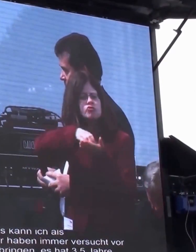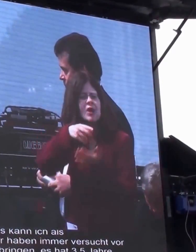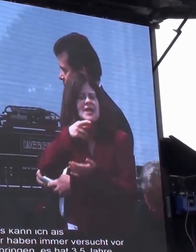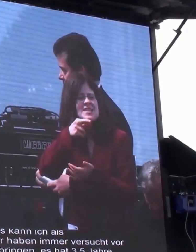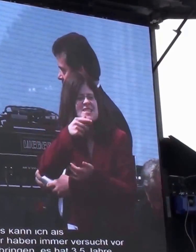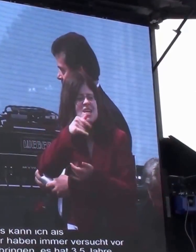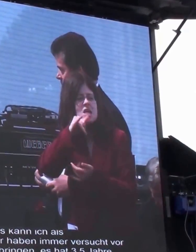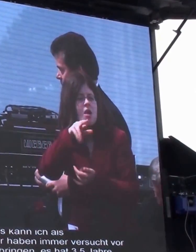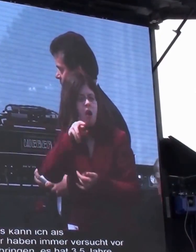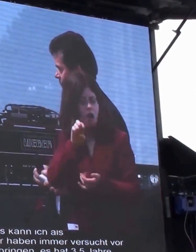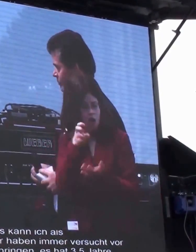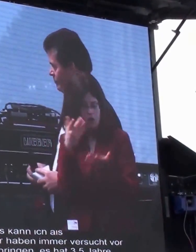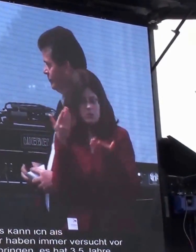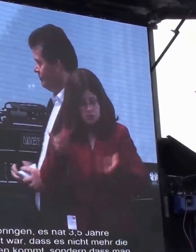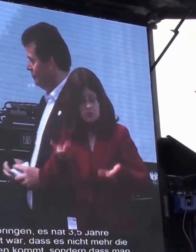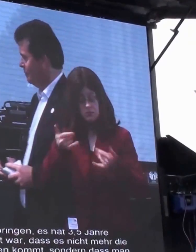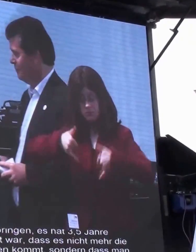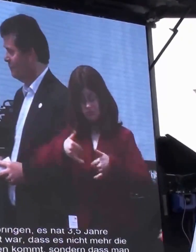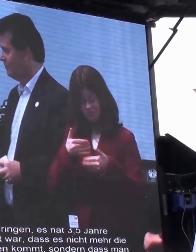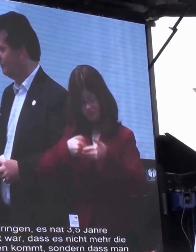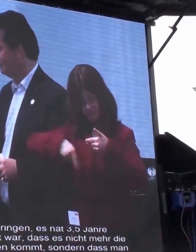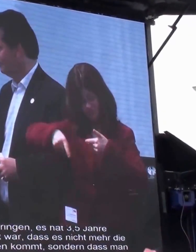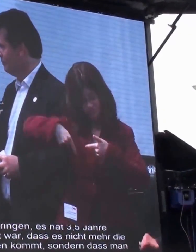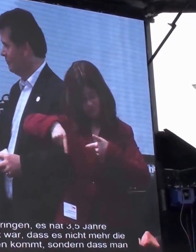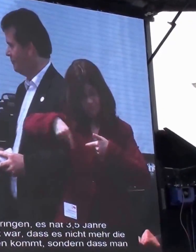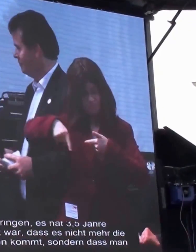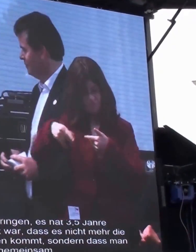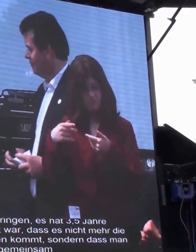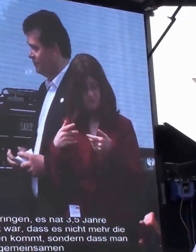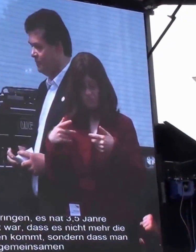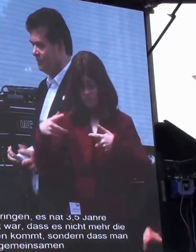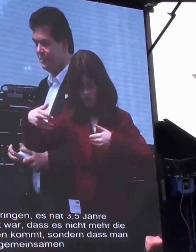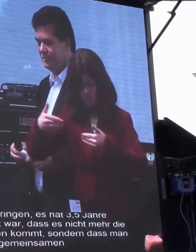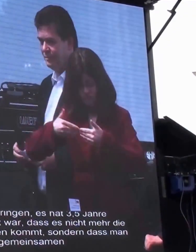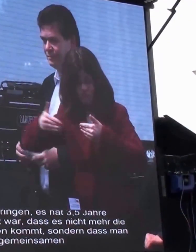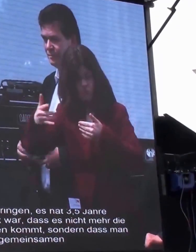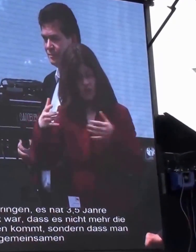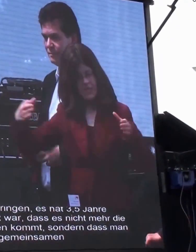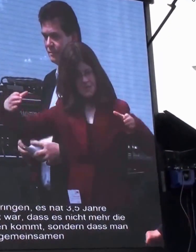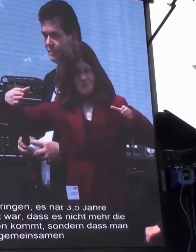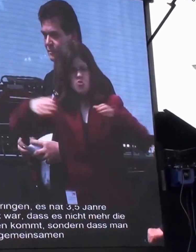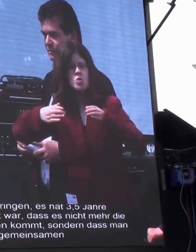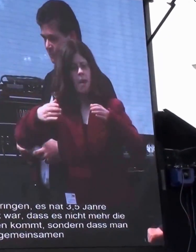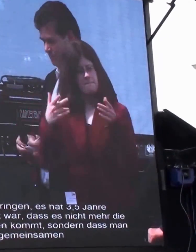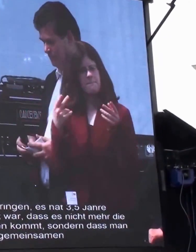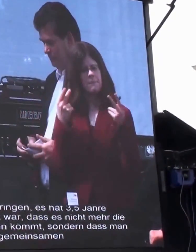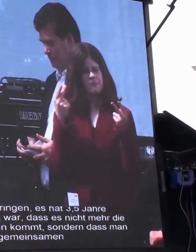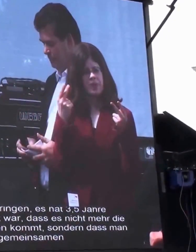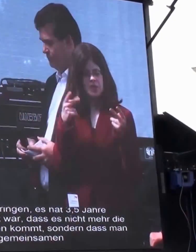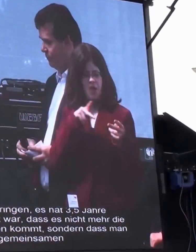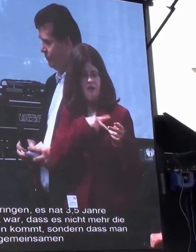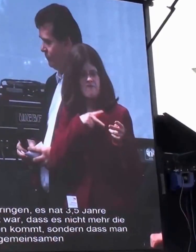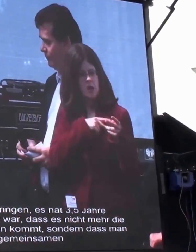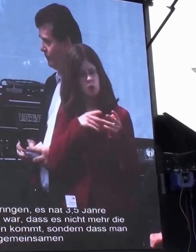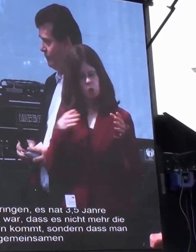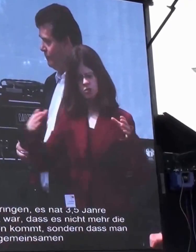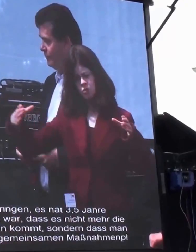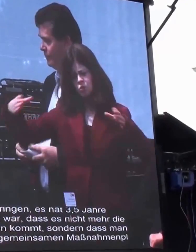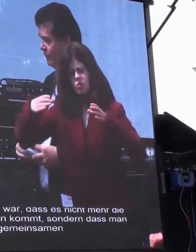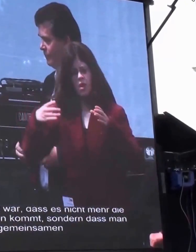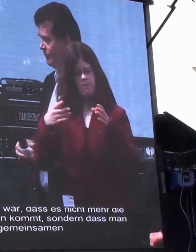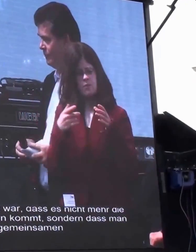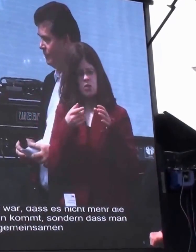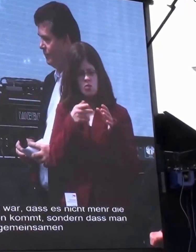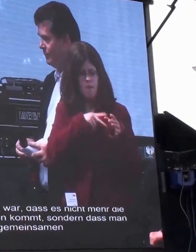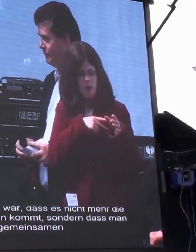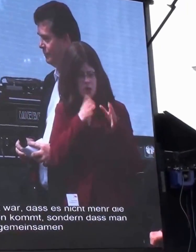kann man hoffen, wenn wir in dieser Wahlperiode gemeinsam, und das wurde ja hier auch immer wieder gesagt und in Treffen, dass wir fraktionsübergreifend arbeiten